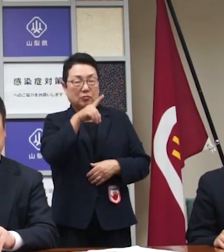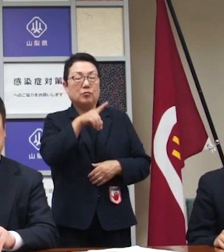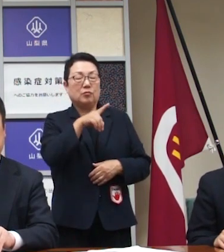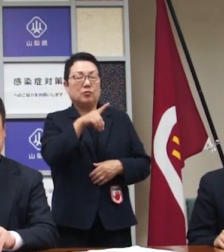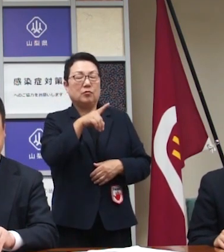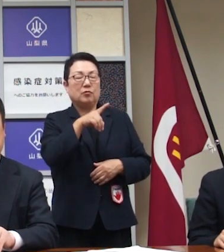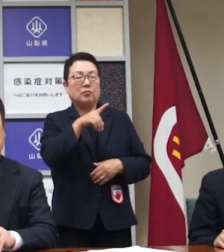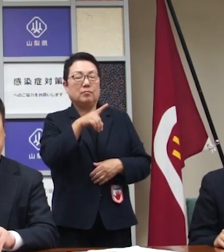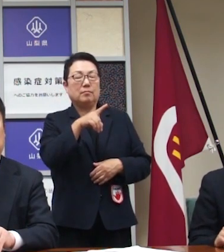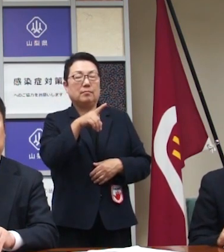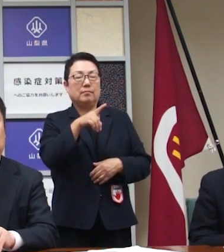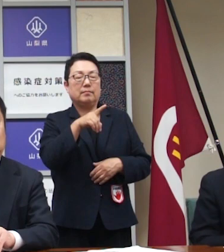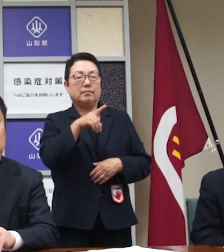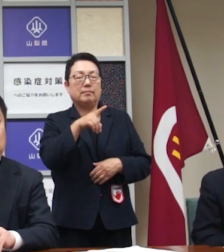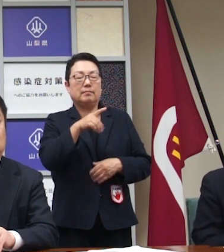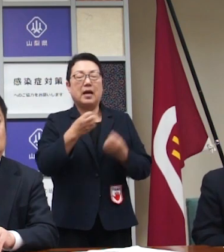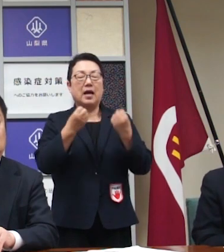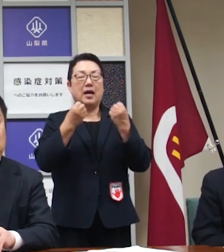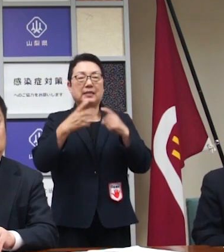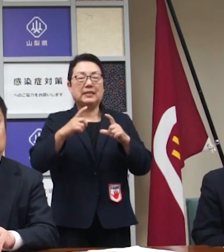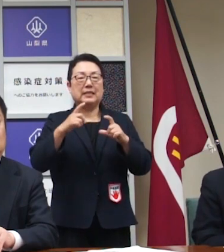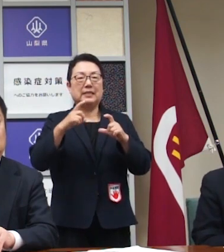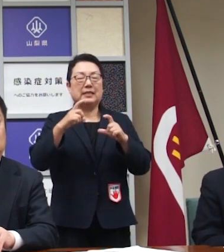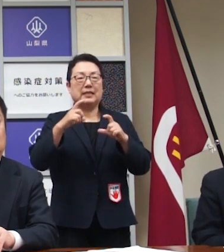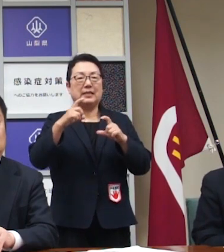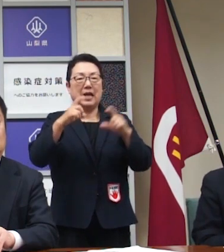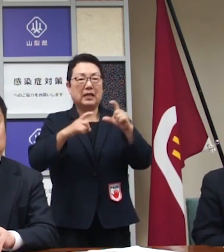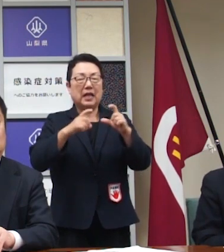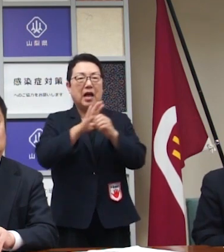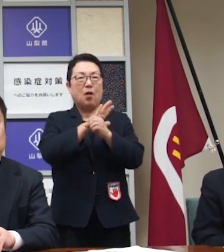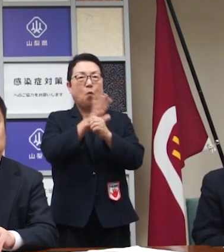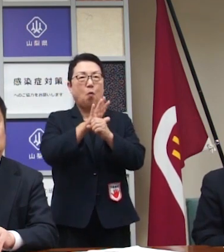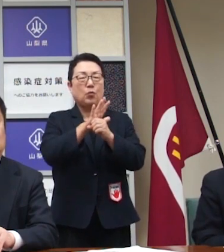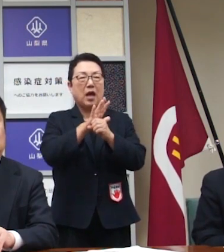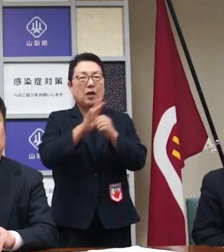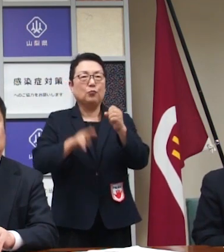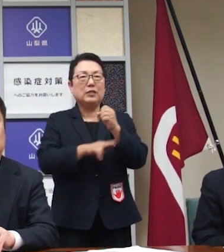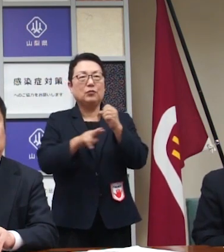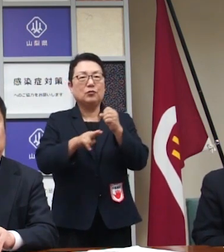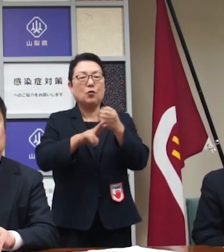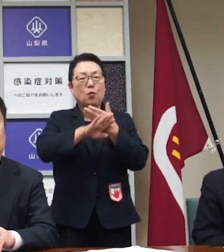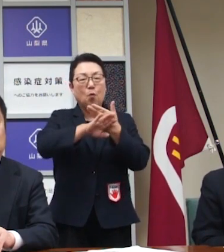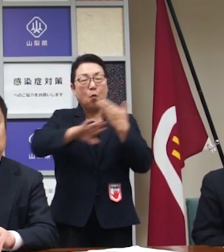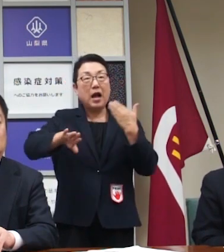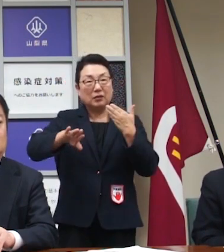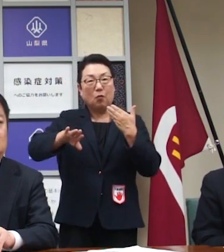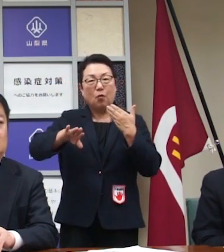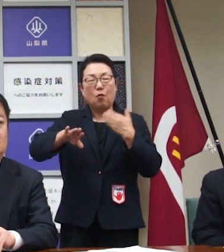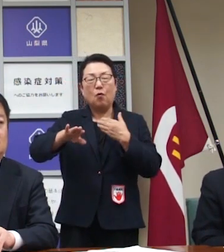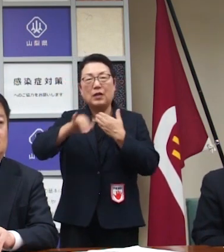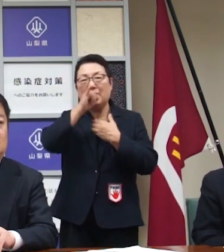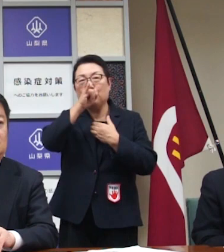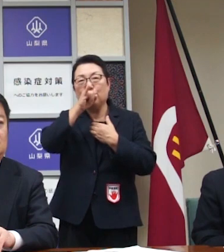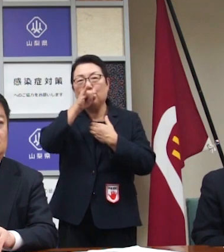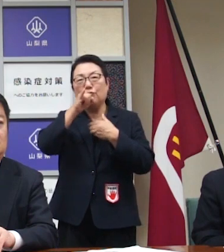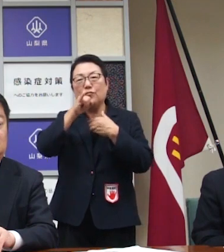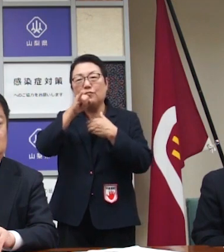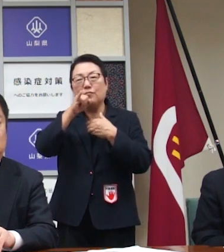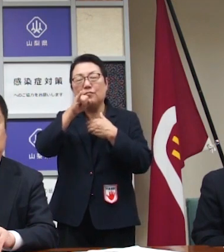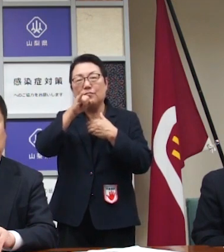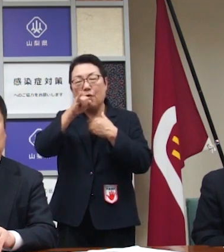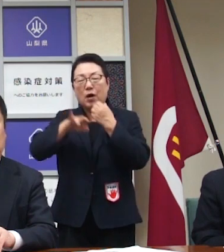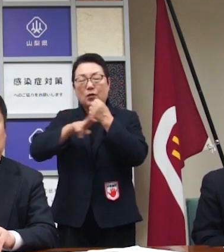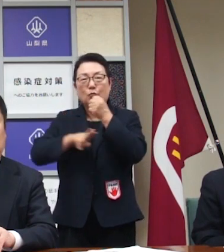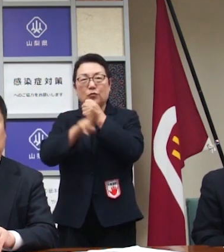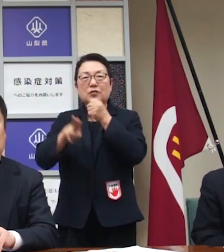場合、今は新型コロナのウイルス感染症よりもそれ以外の、まあ、インフルとか他のウイルス